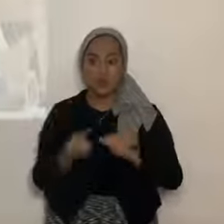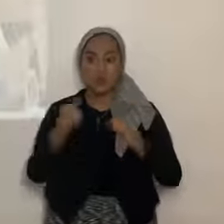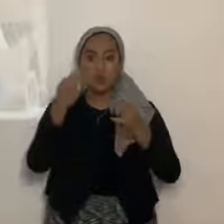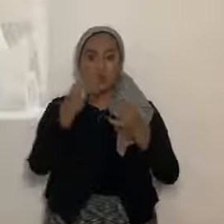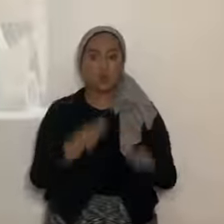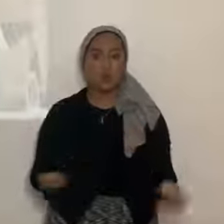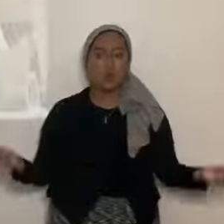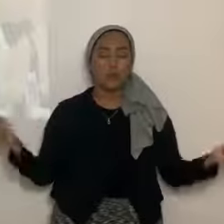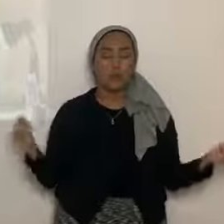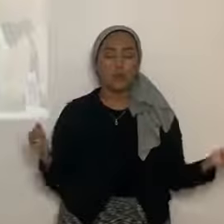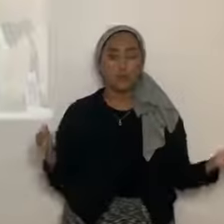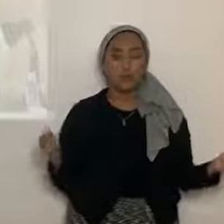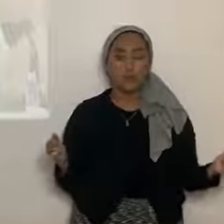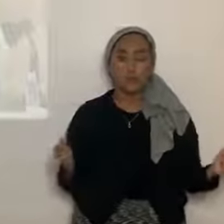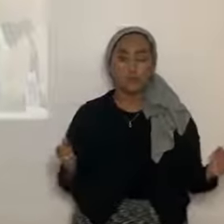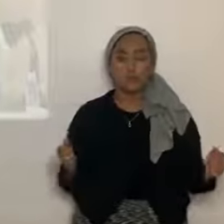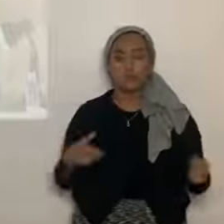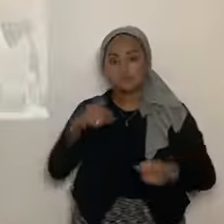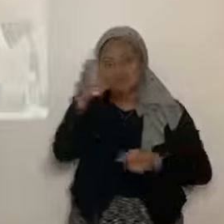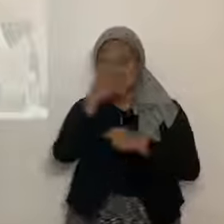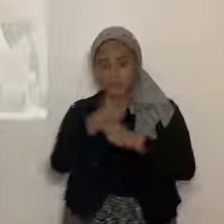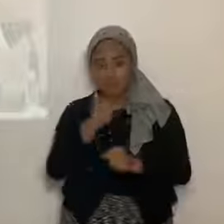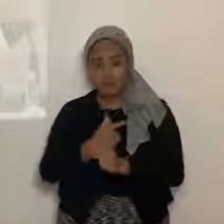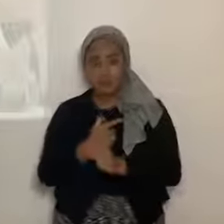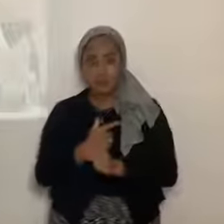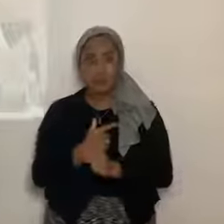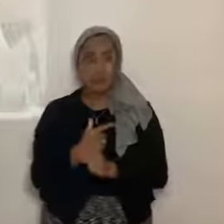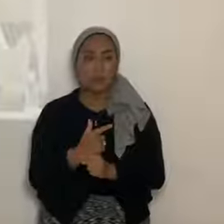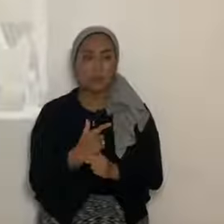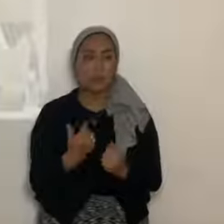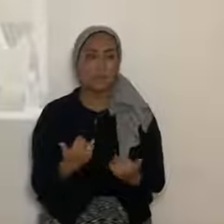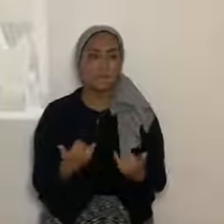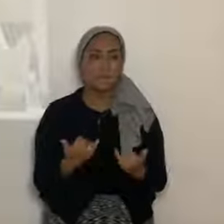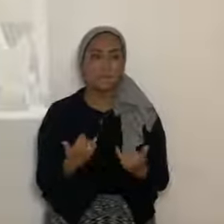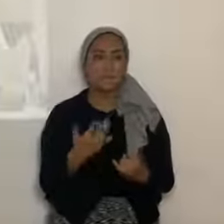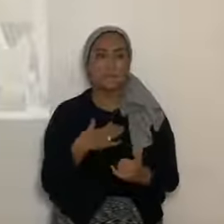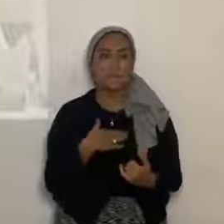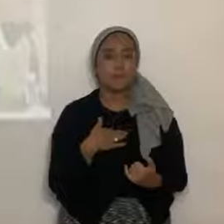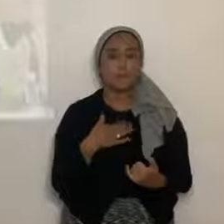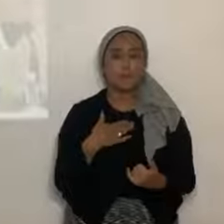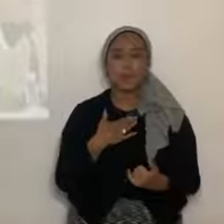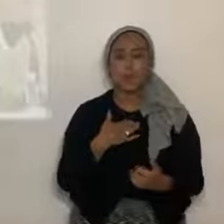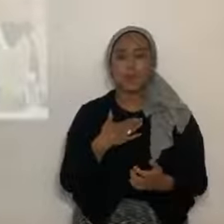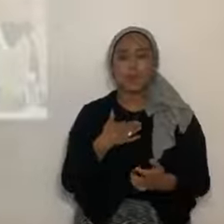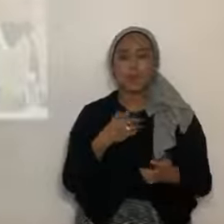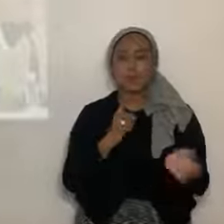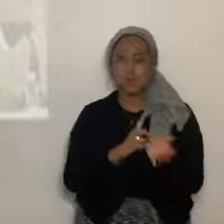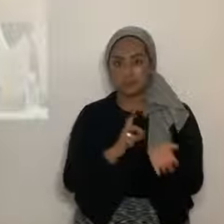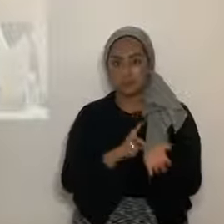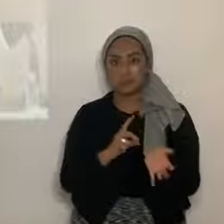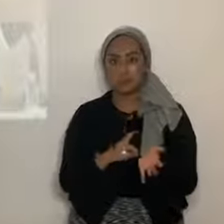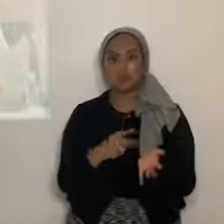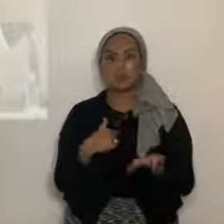sanados. Hermanos, en este caso, un servidor, soy médico cirujano, y estoy dando testimonio de ver